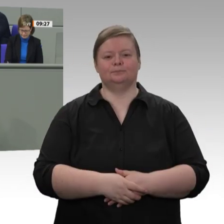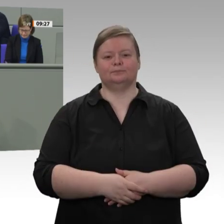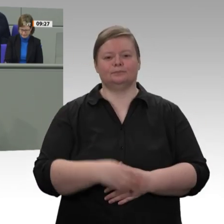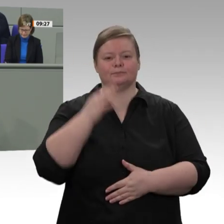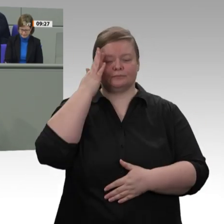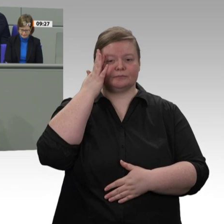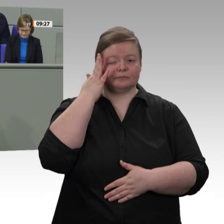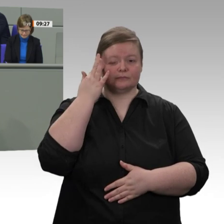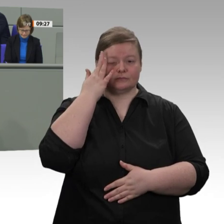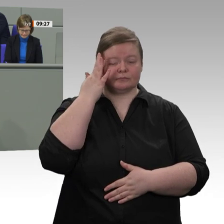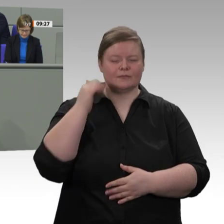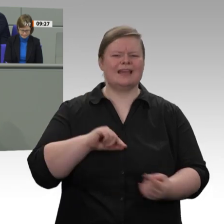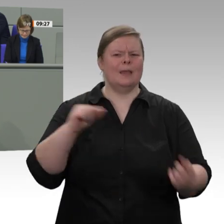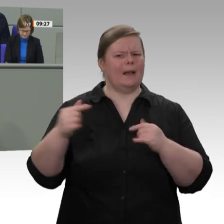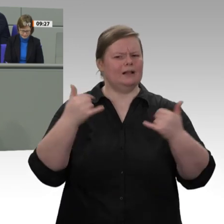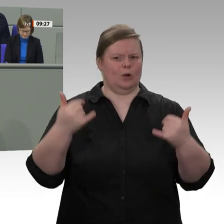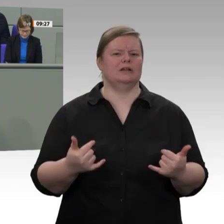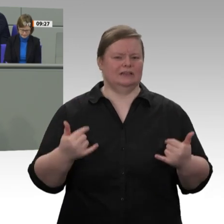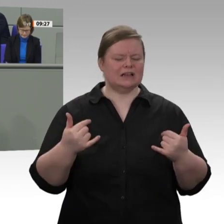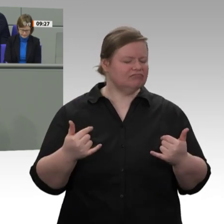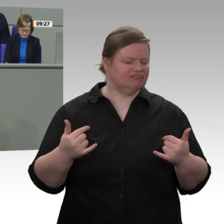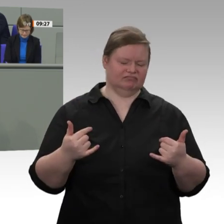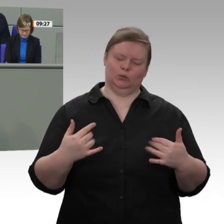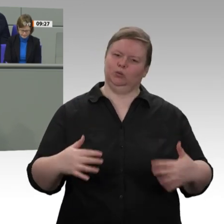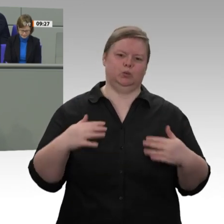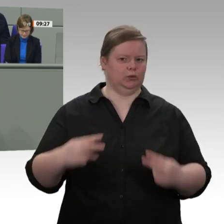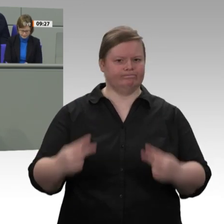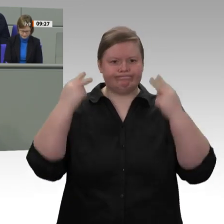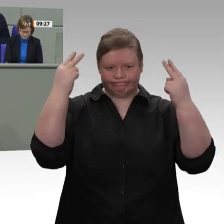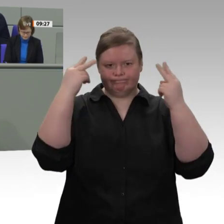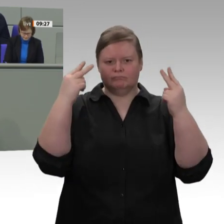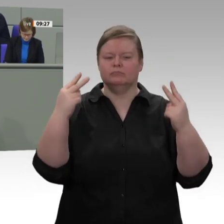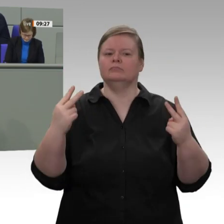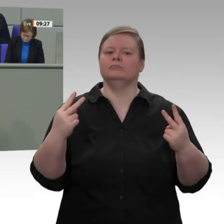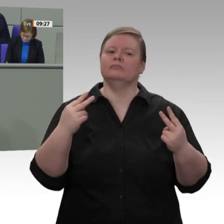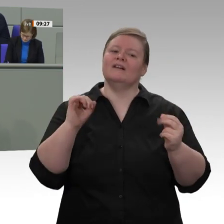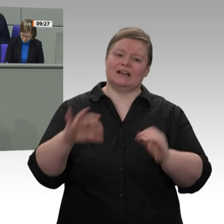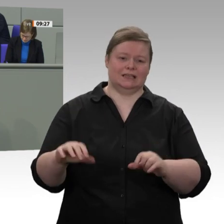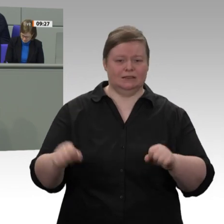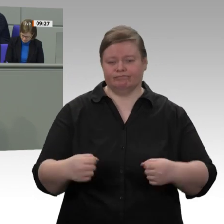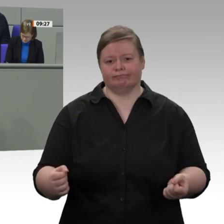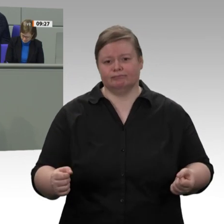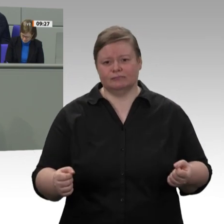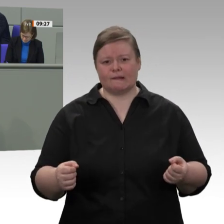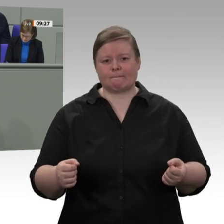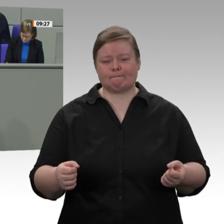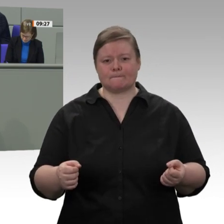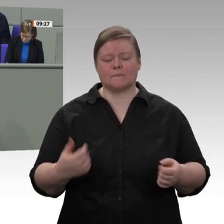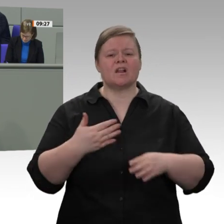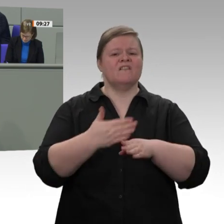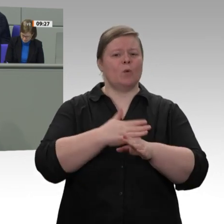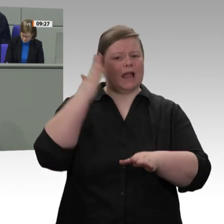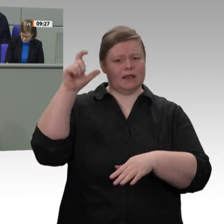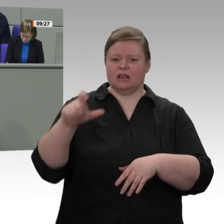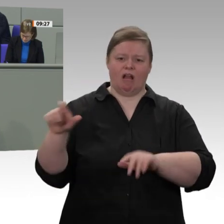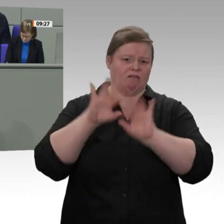das dokumentiert. Und ich finde, das, was Sie gesagt haben, ist nicht angemessen für etwas, was wir